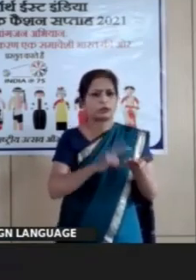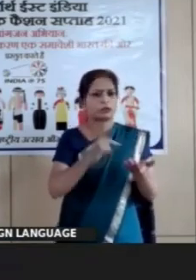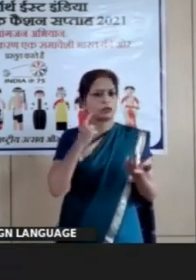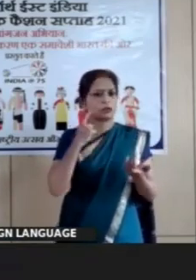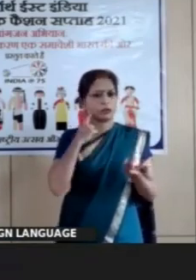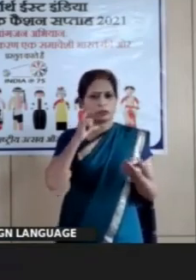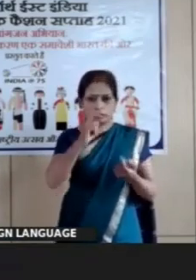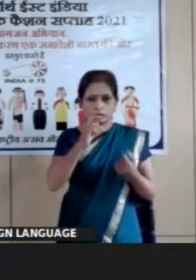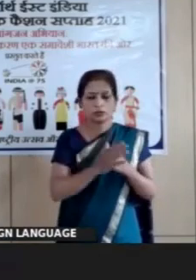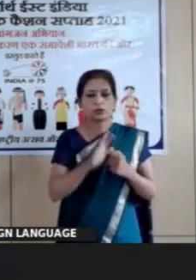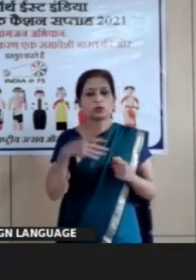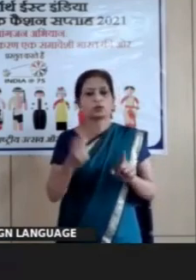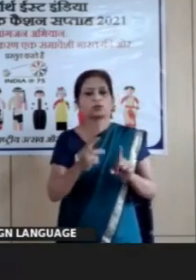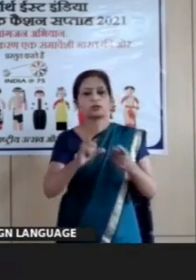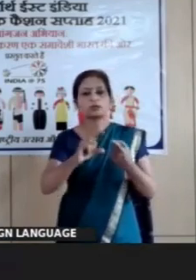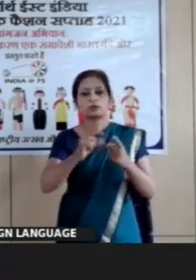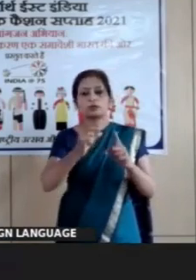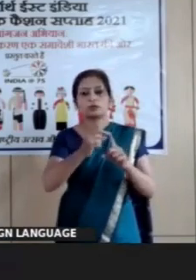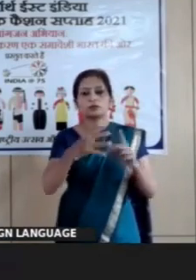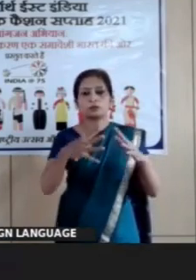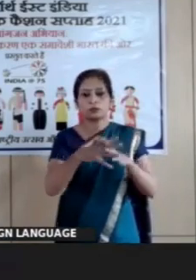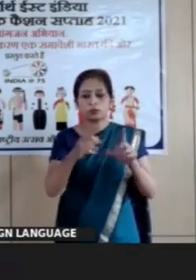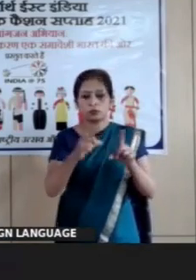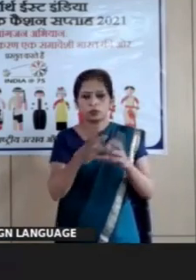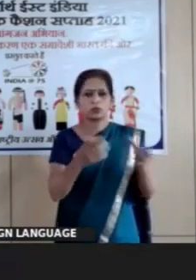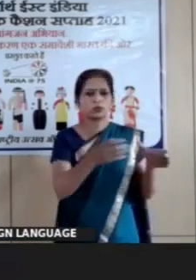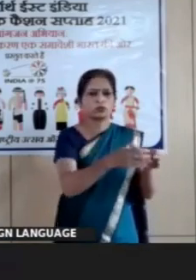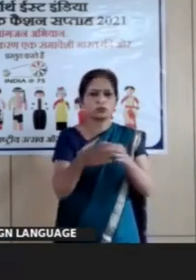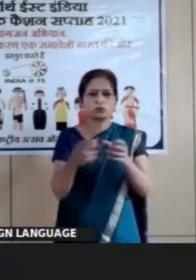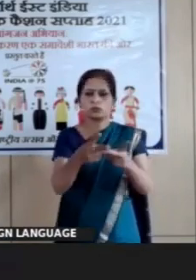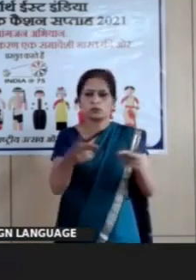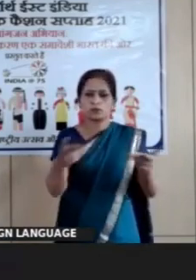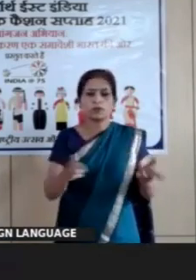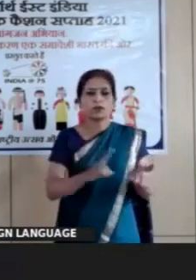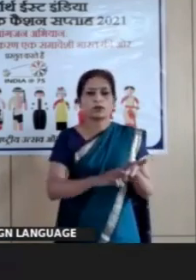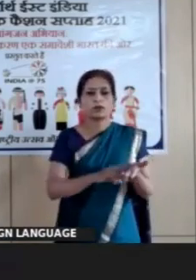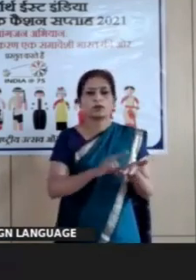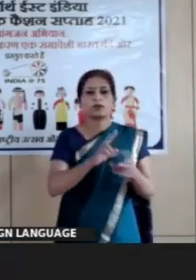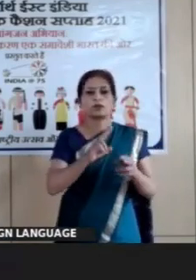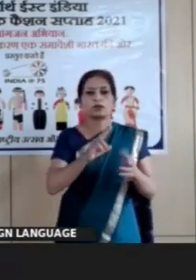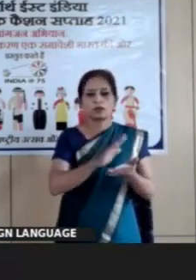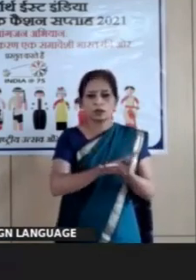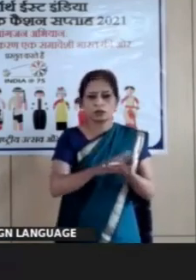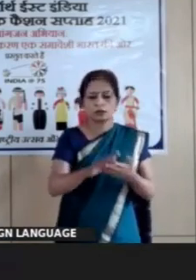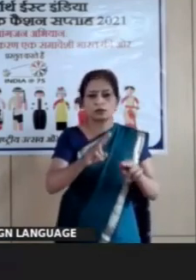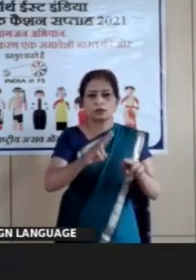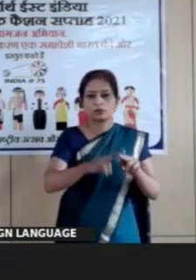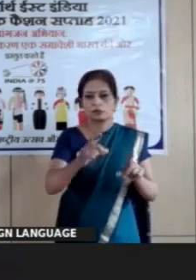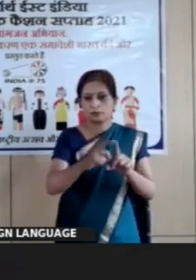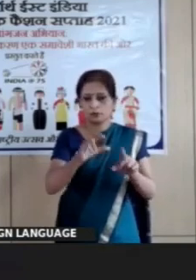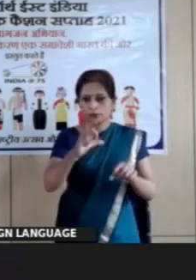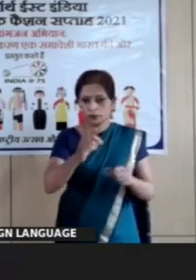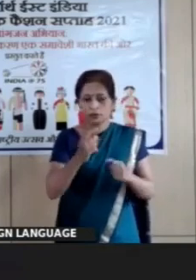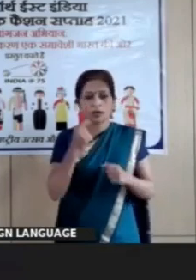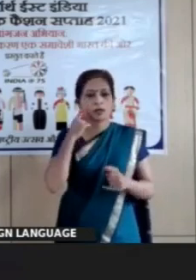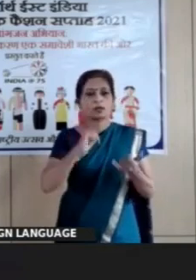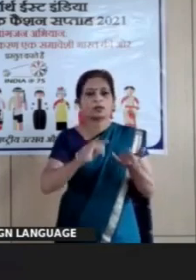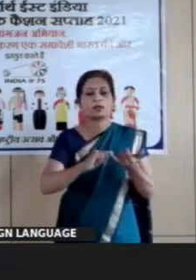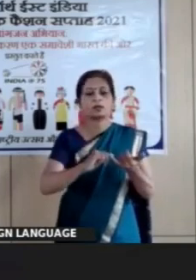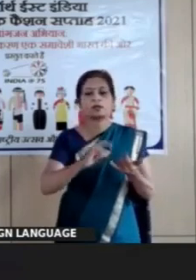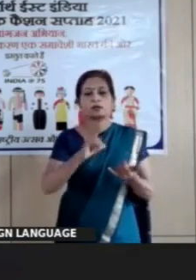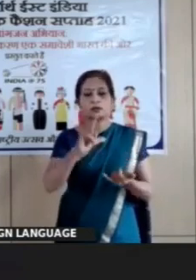NIC, DEPWD के सभी राष्ट्रीय संस्थान, RCI, NHFDC, नेशनल ट्रस्ट,